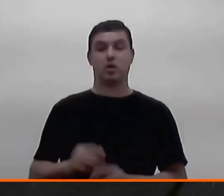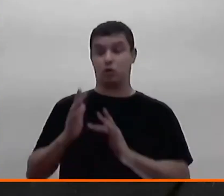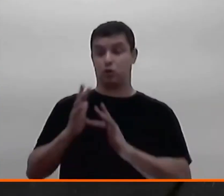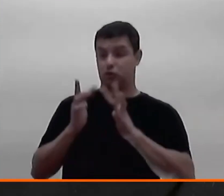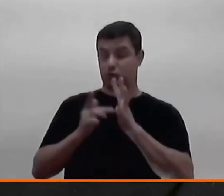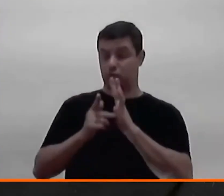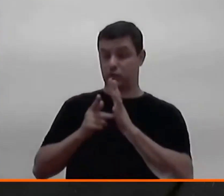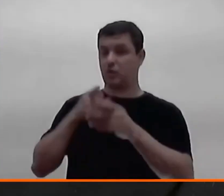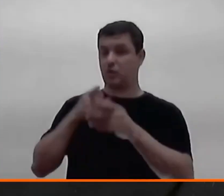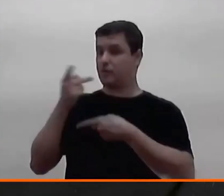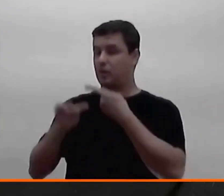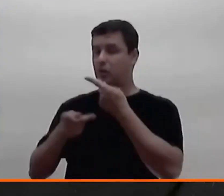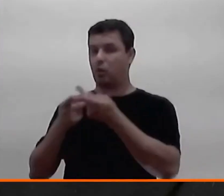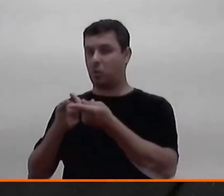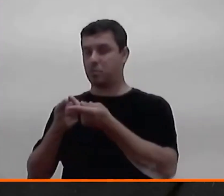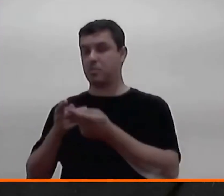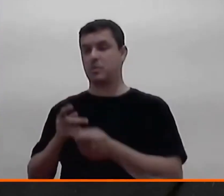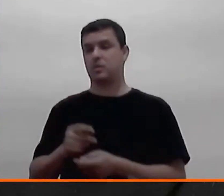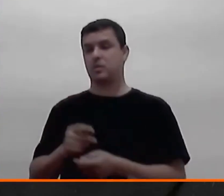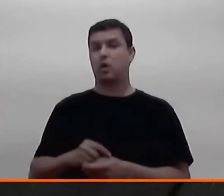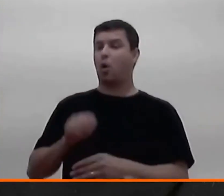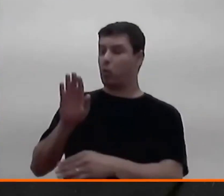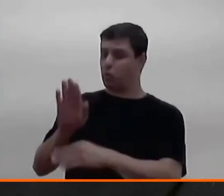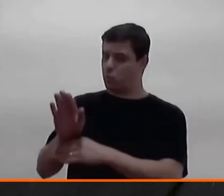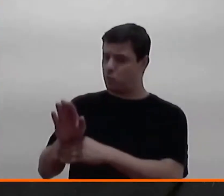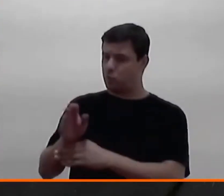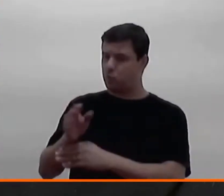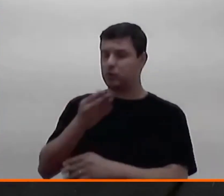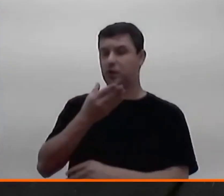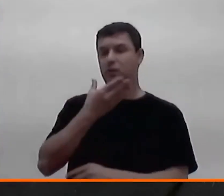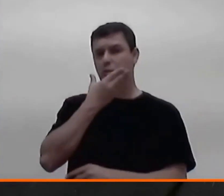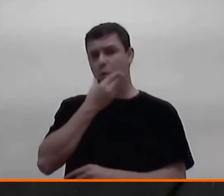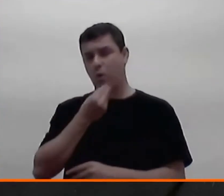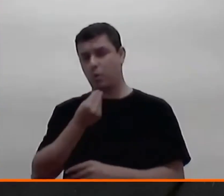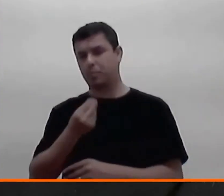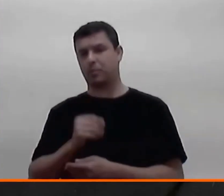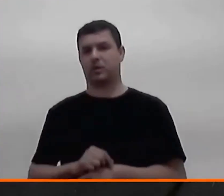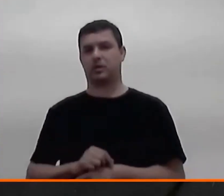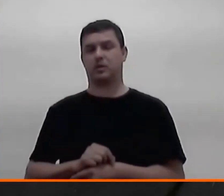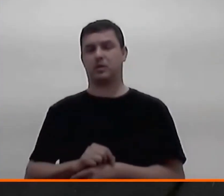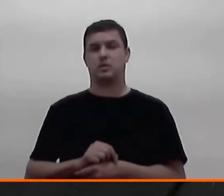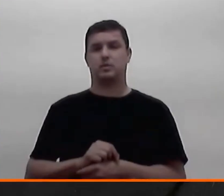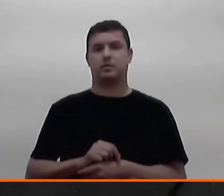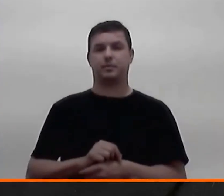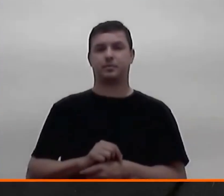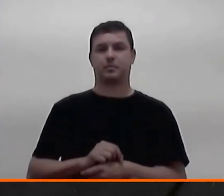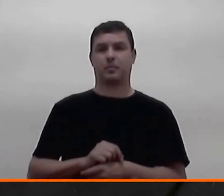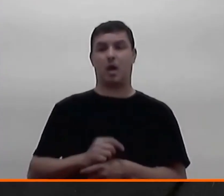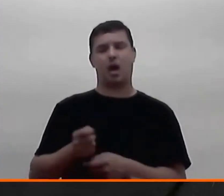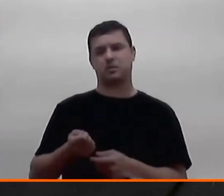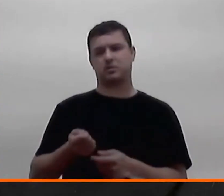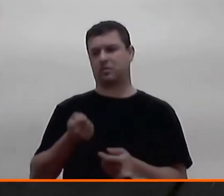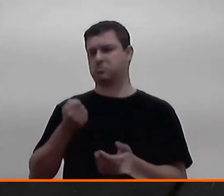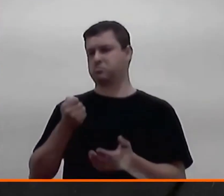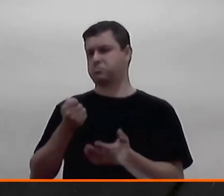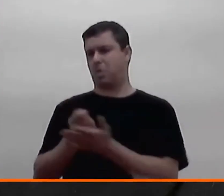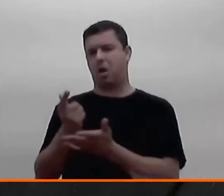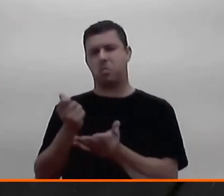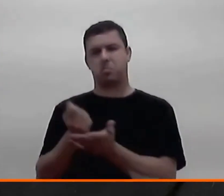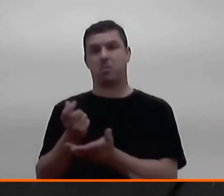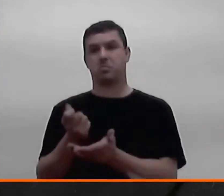para mim: cuida deste homem. E se alguma coisa gastares a